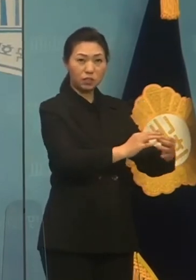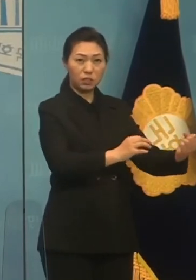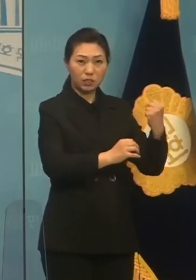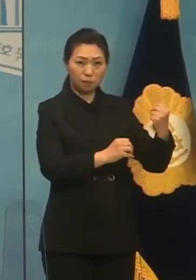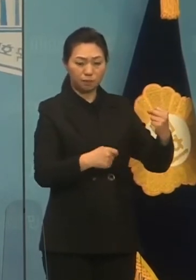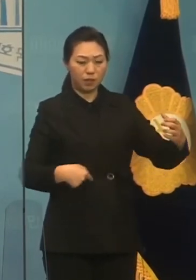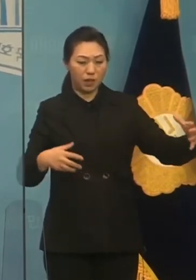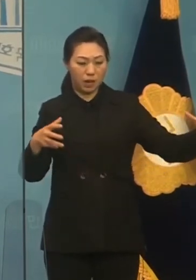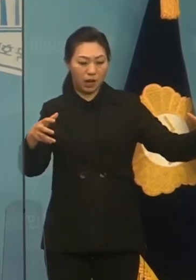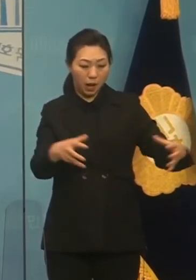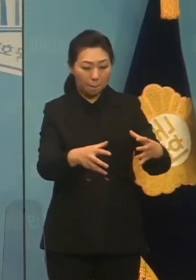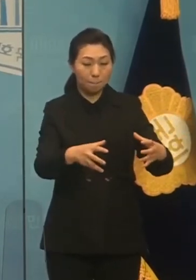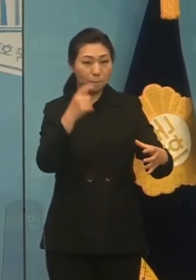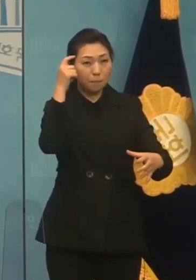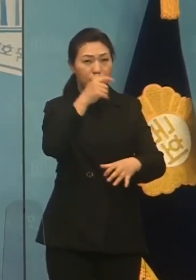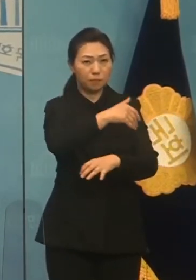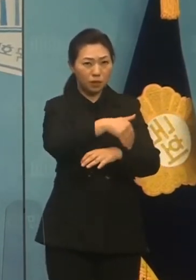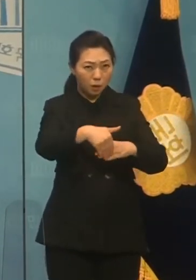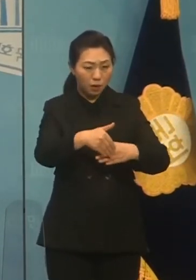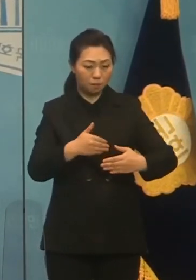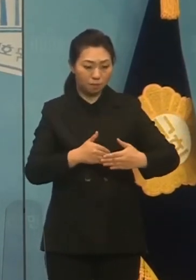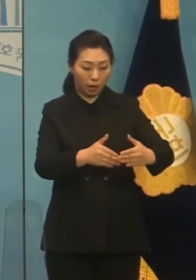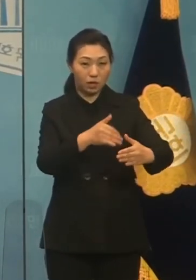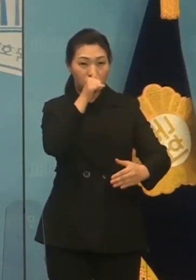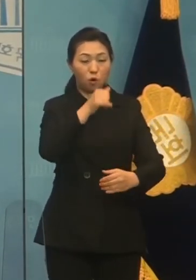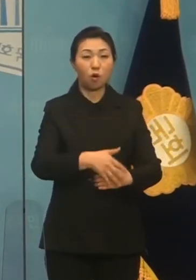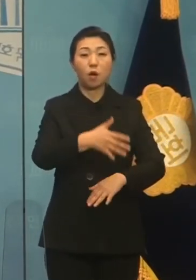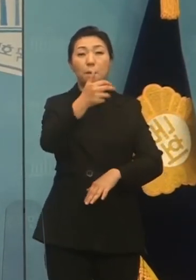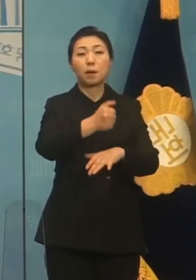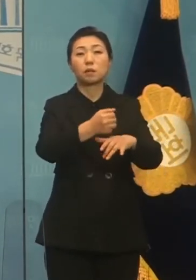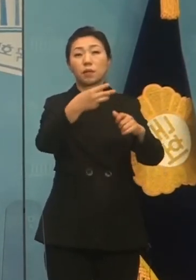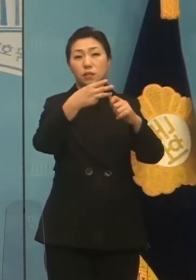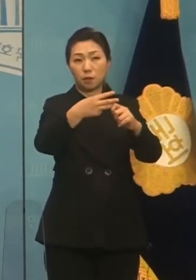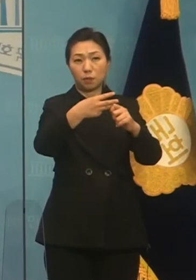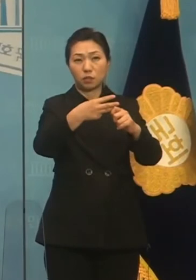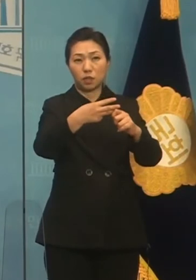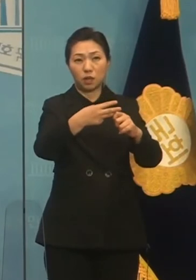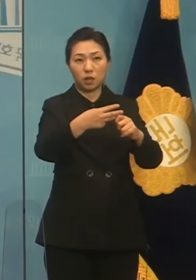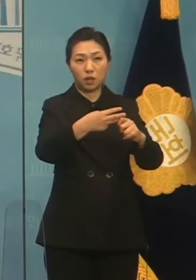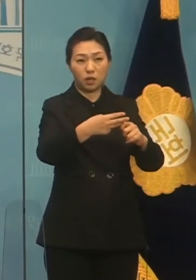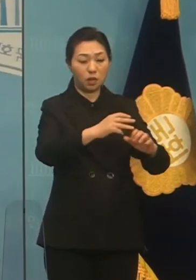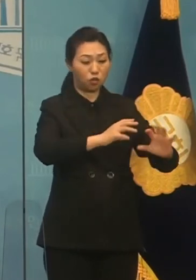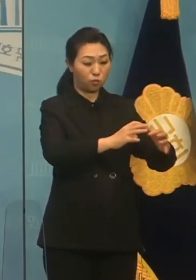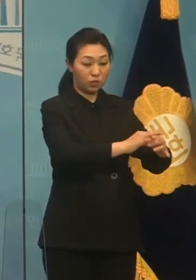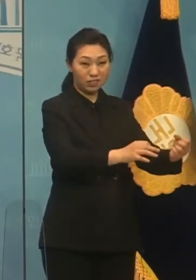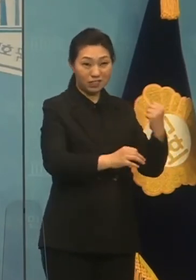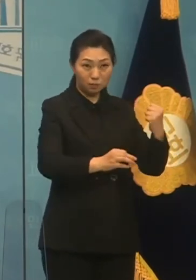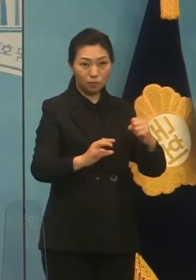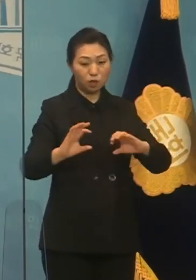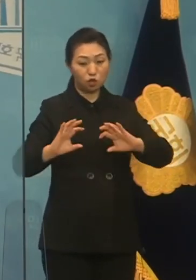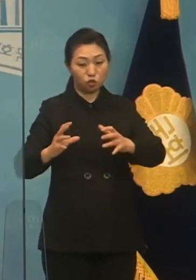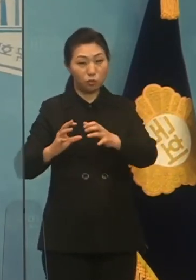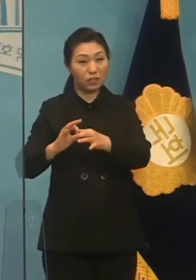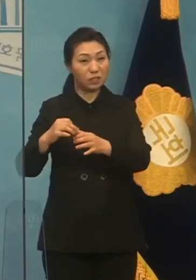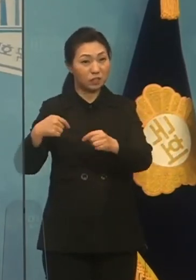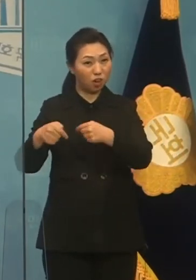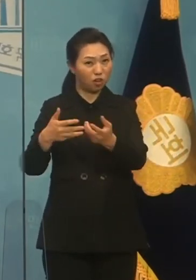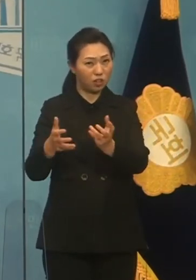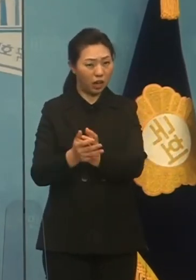그리고 마지막 3단계로 양당 합당의 기반 위에